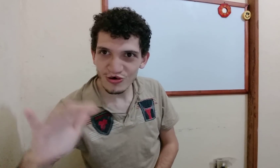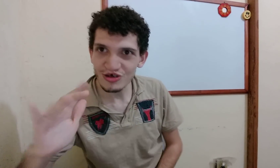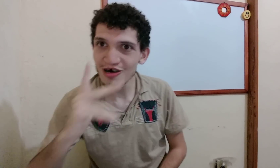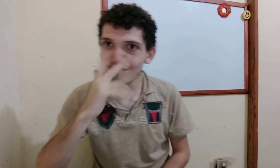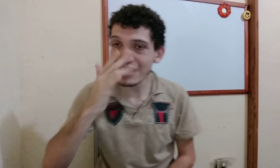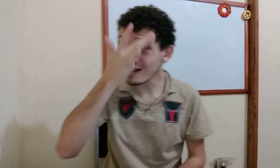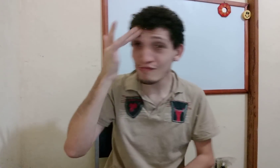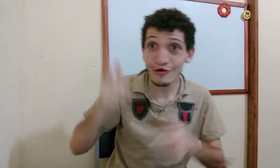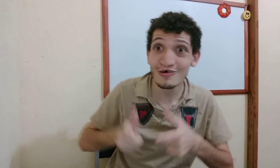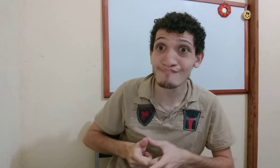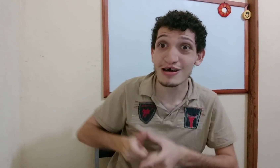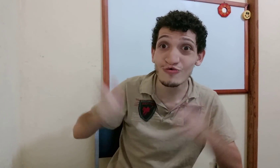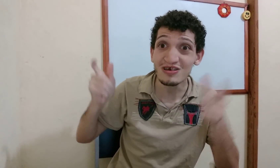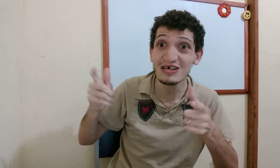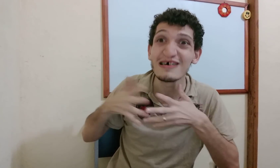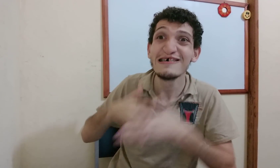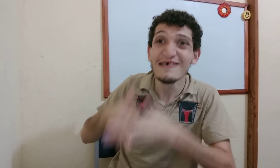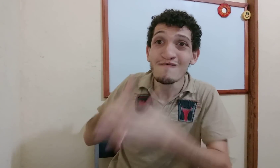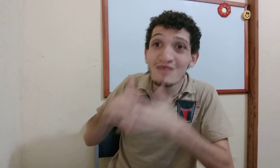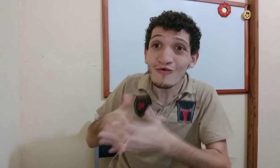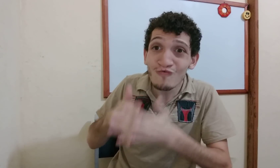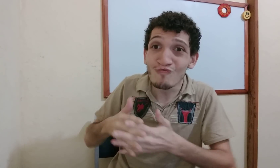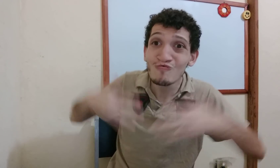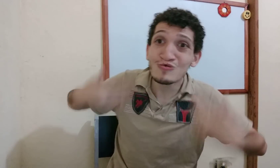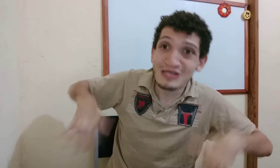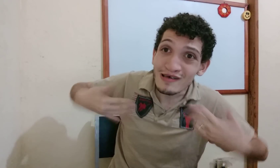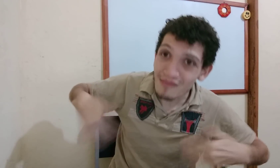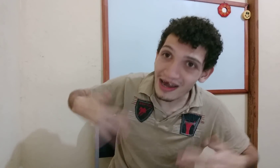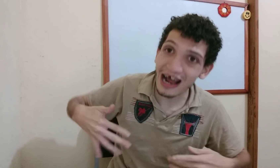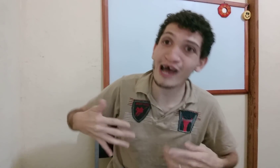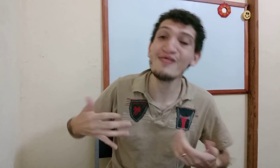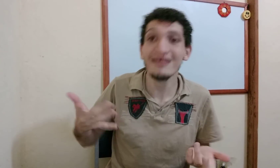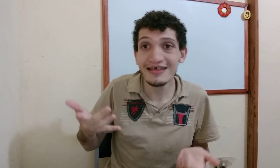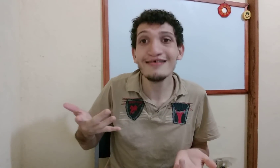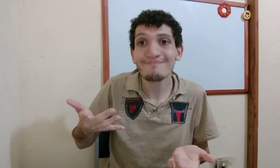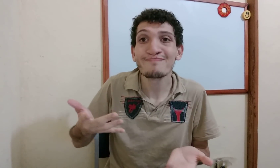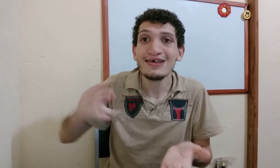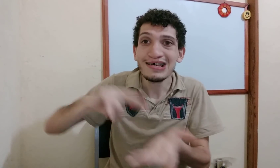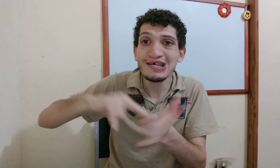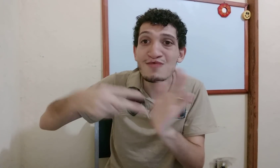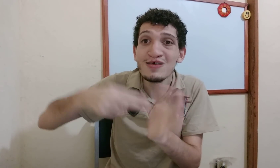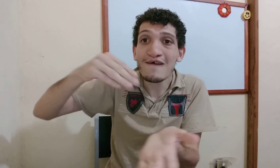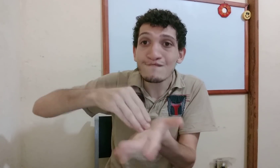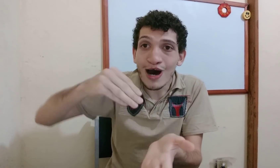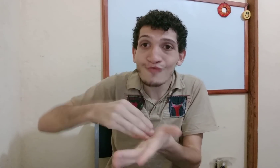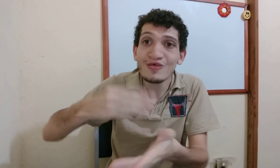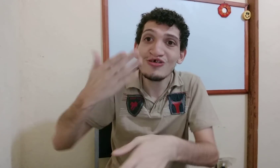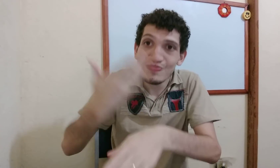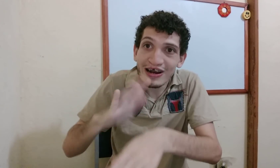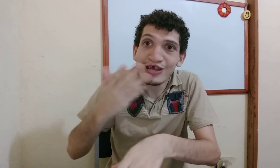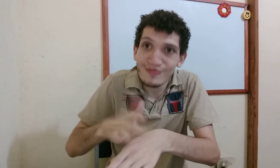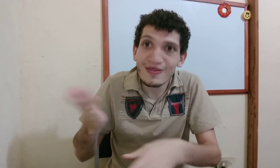tecnologia, parece que as coisas, a maioria, e o uso esperado e significa falta de treino, né?